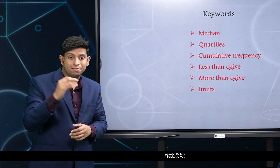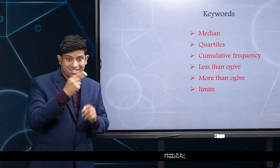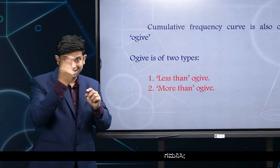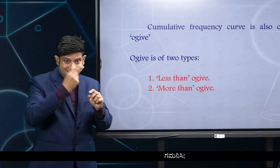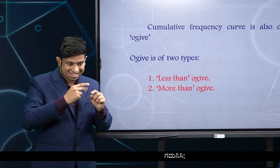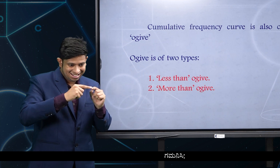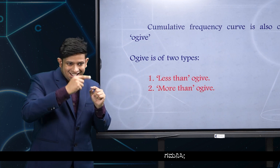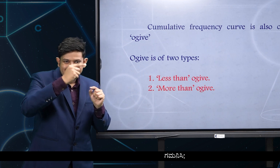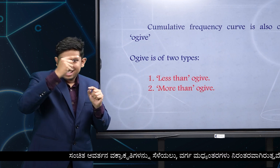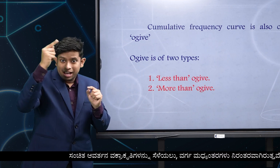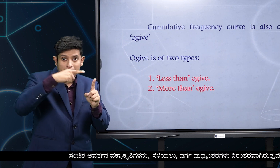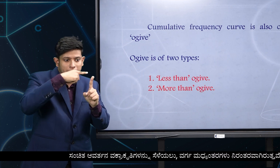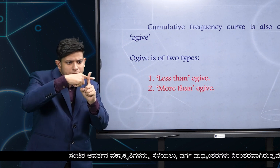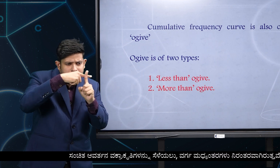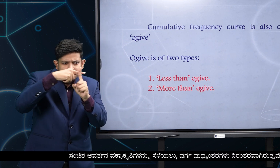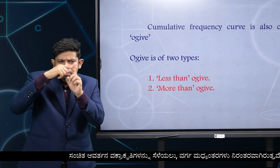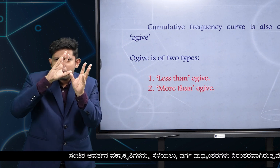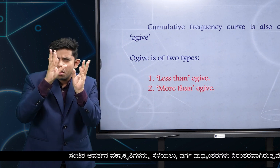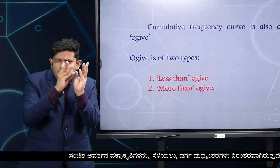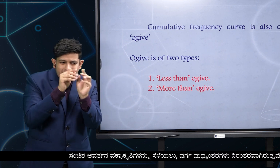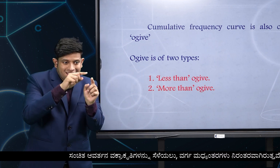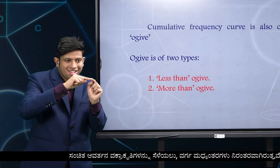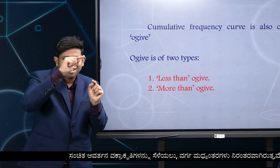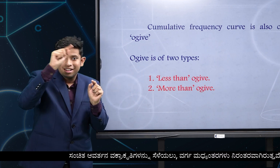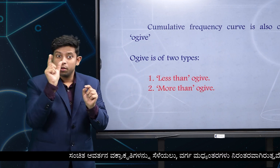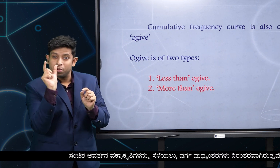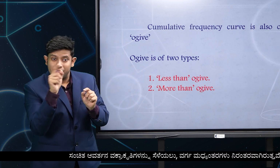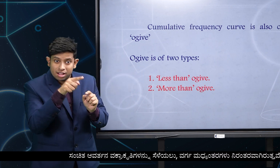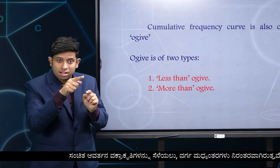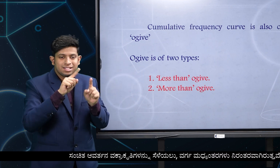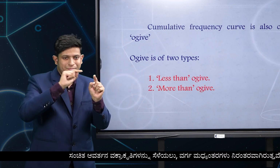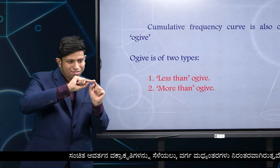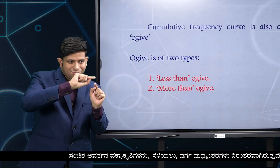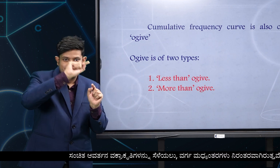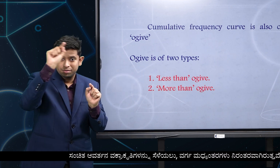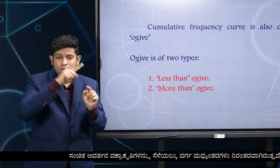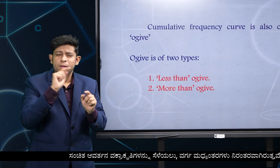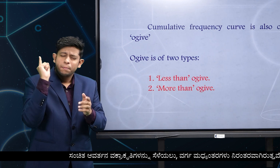ಗಮನಿಸಿ, ಸಂಚಿತ ಆವರ್ತನ ವಕ್ರಾಕೃತಿಗಳನ್ನು ಸೆಳೆಯಲು ವರ್ಗ ಮಧ್ಯಂತರಗಳು ನಿರಂತರವಾಗಿರುತ್ತವೆ